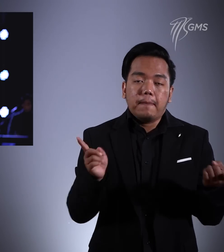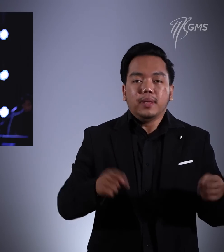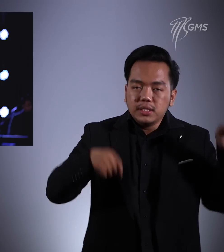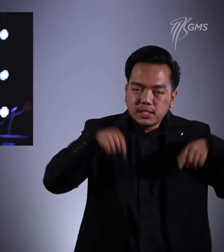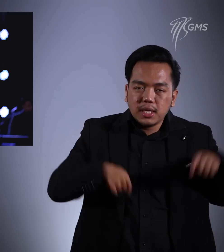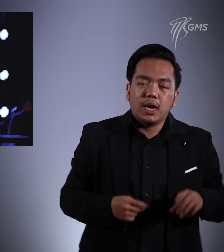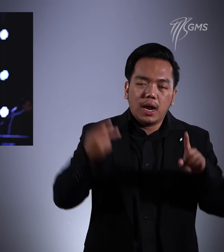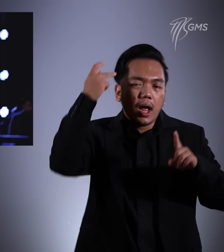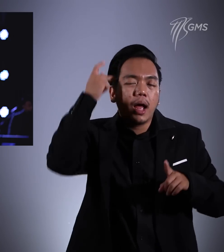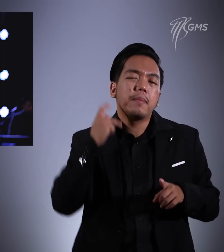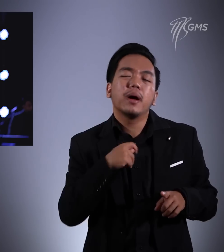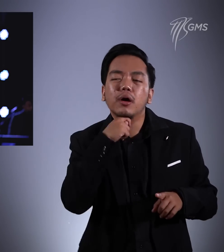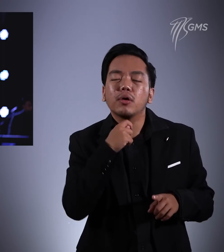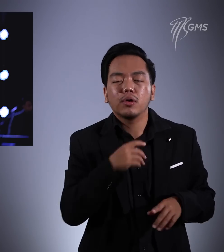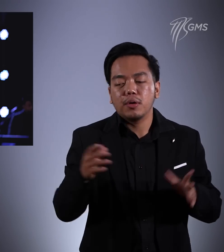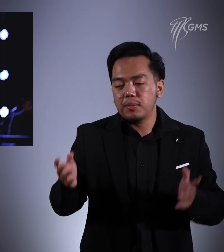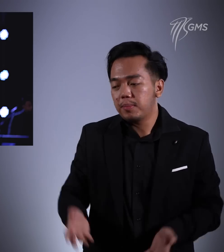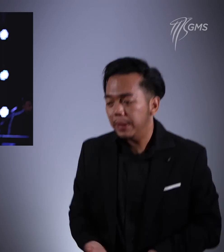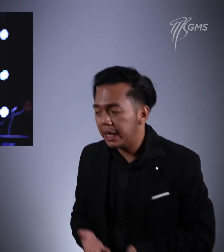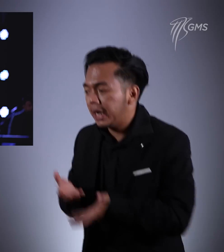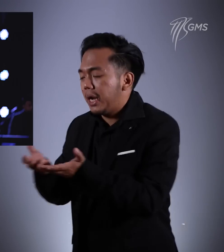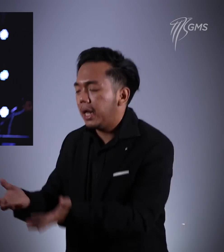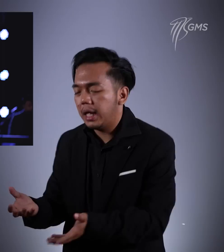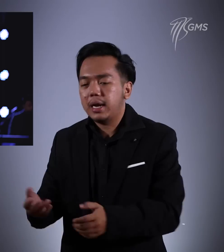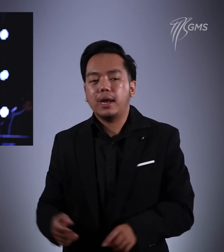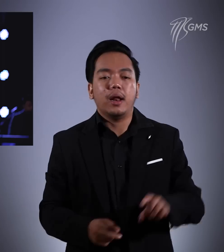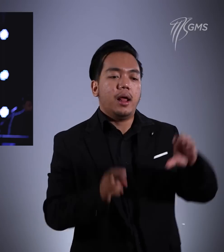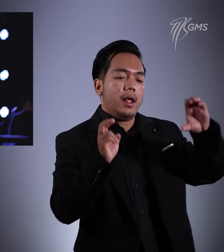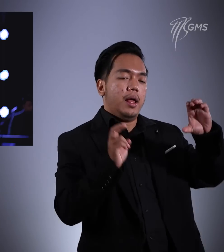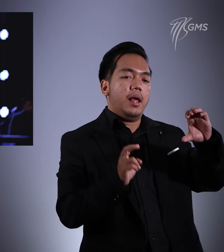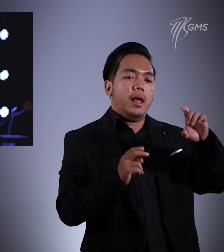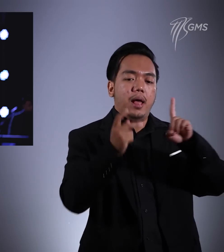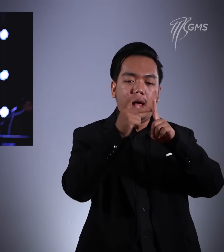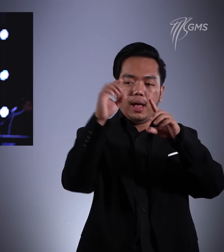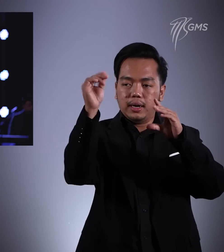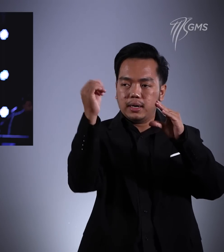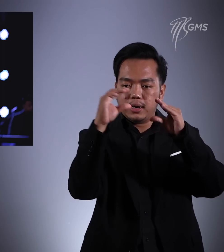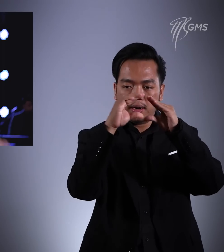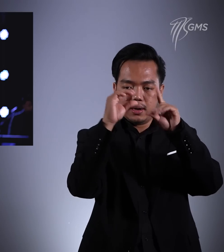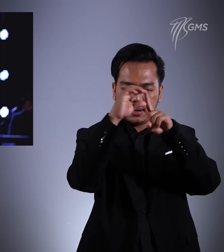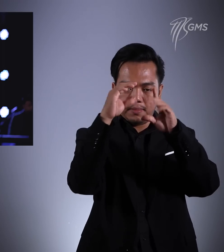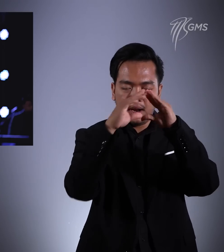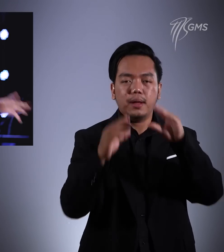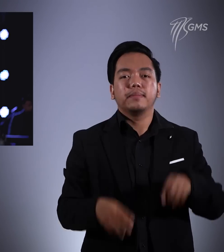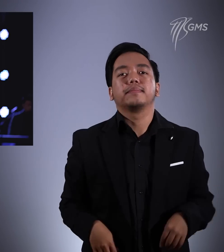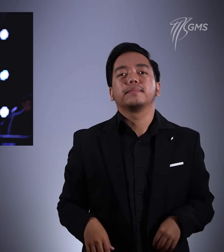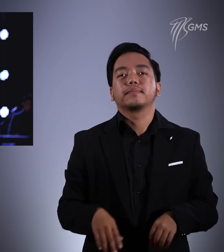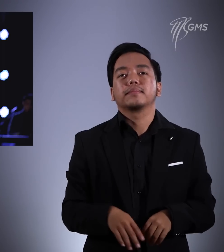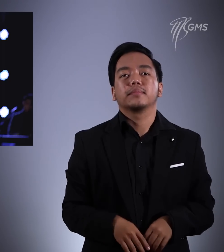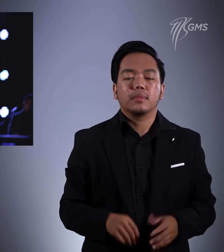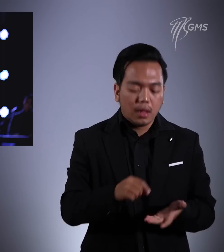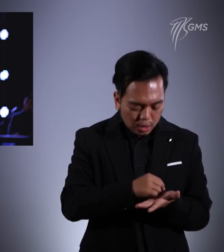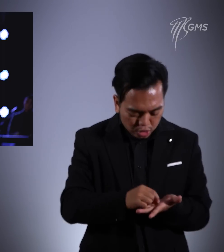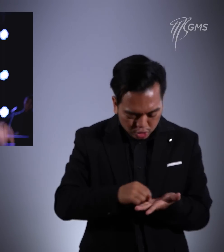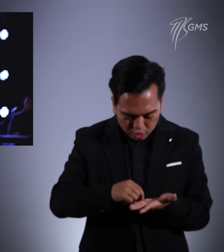leader. Pemimpin pujian, dia berkata, turunkan harpamu. Sekalipun masih puluhan tahun ke depan, tulis doaku ini akan